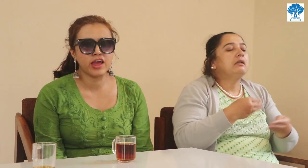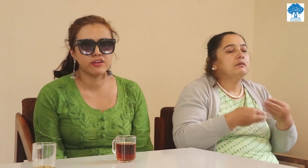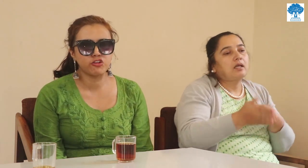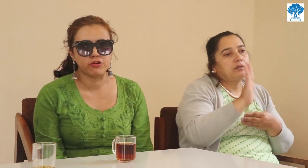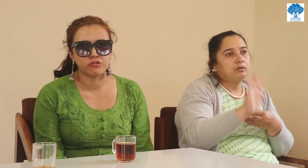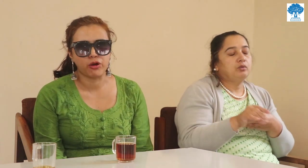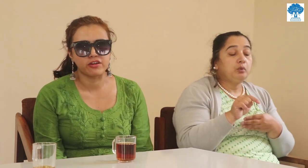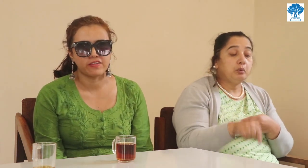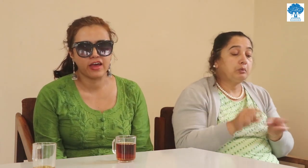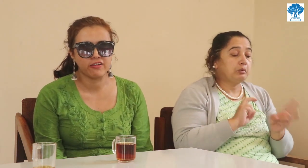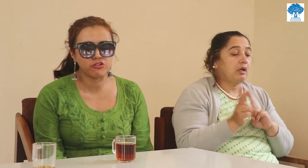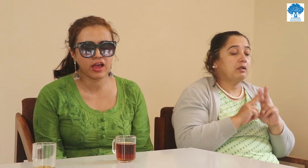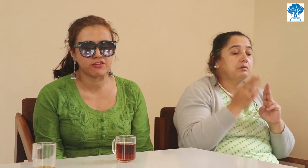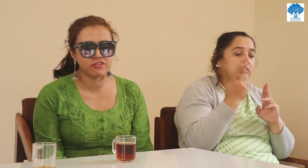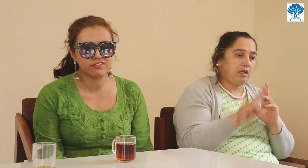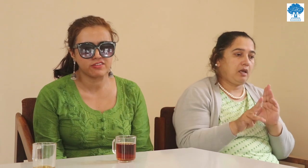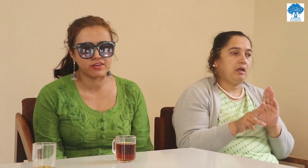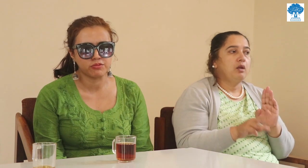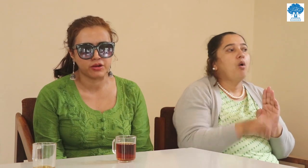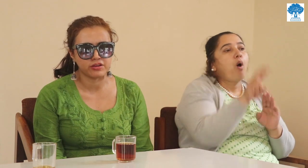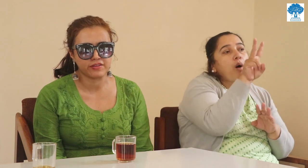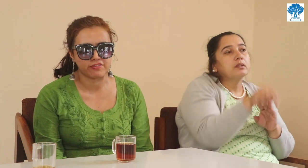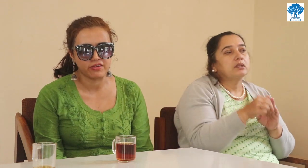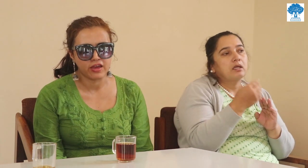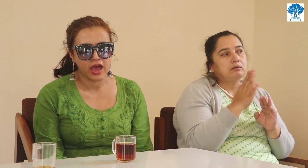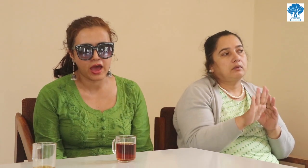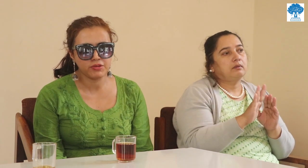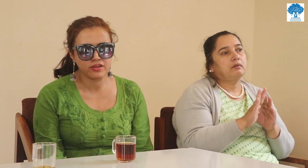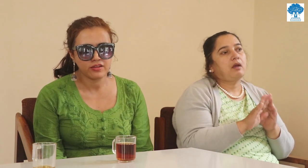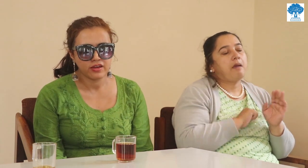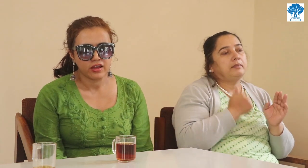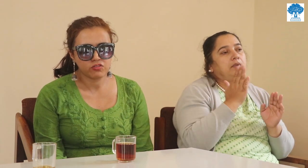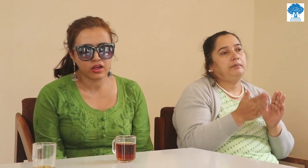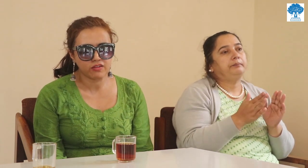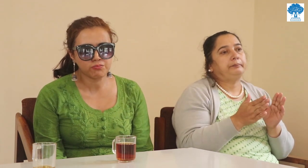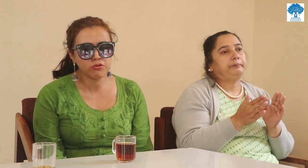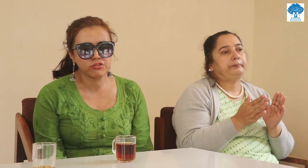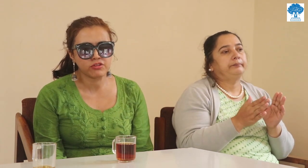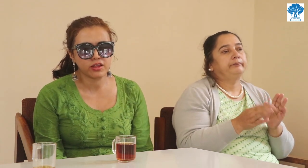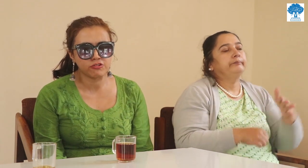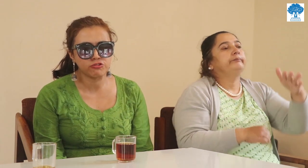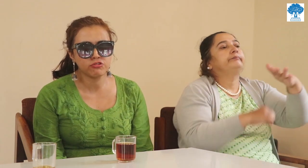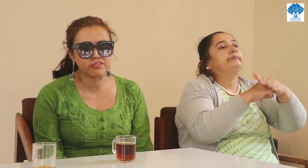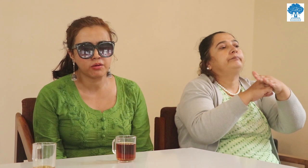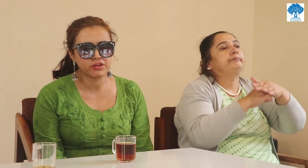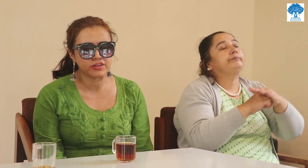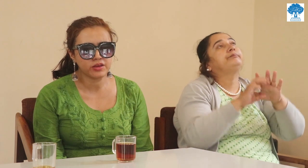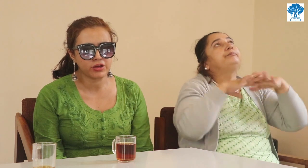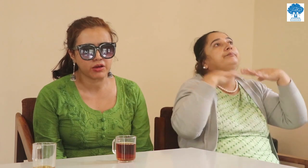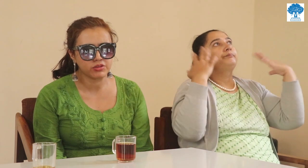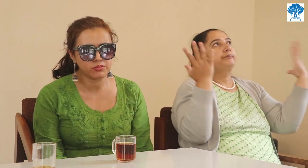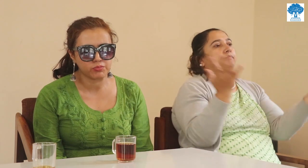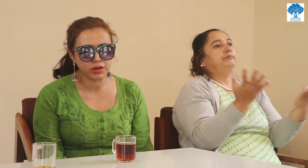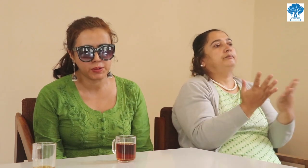खालको न्यारेटिभहरू भइरहँदा यो खालको स्थितिहरू भइरहँदा चाहिँ हामीले पौचिप्त भने ठुलो संरचना